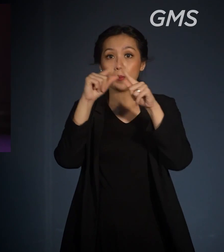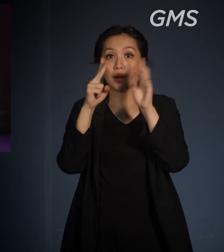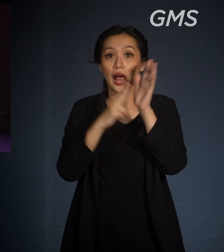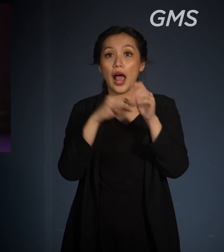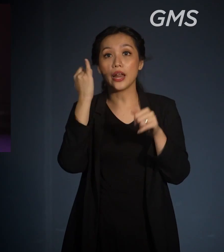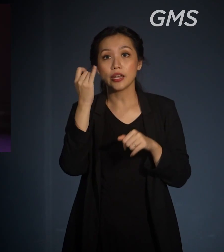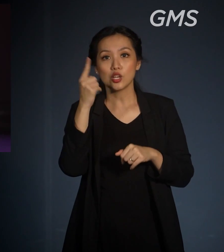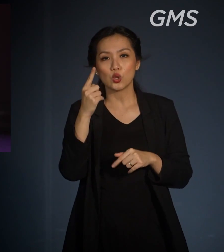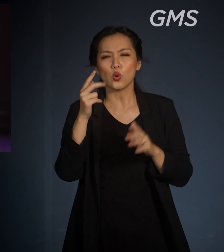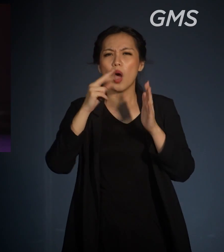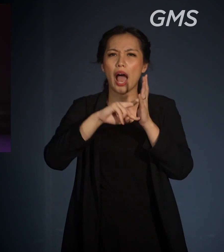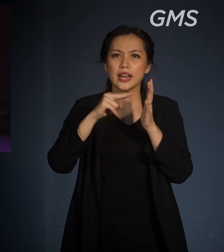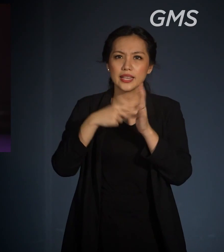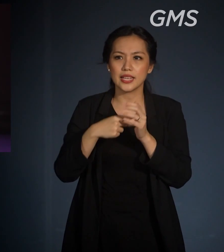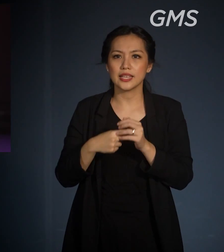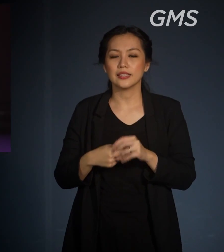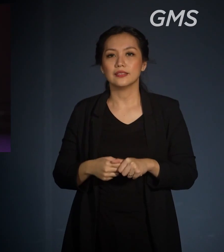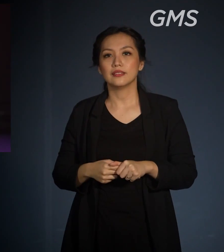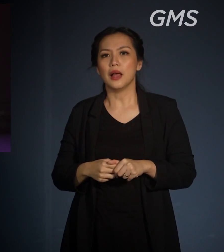berarti bekerja seperti.